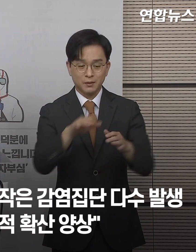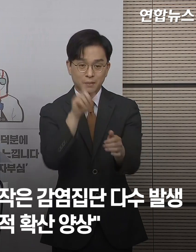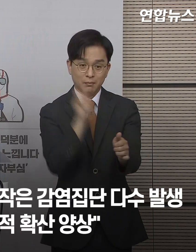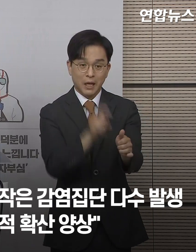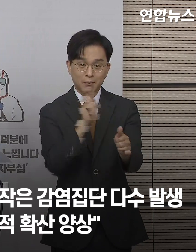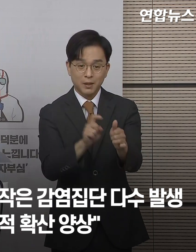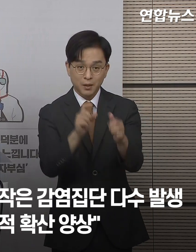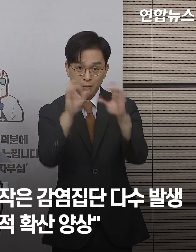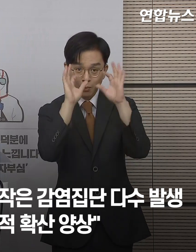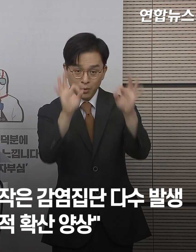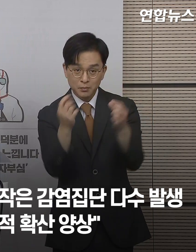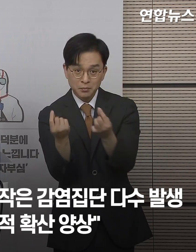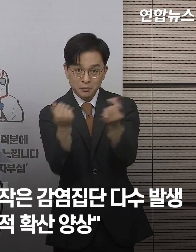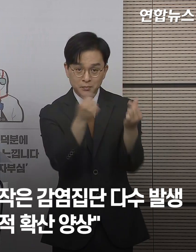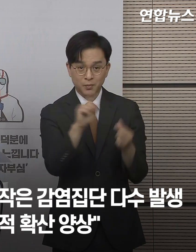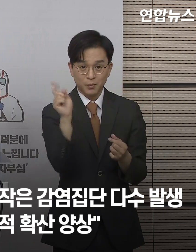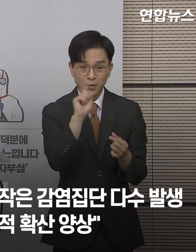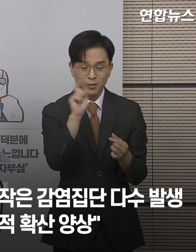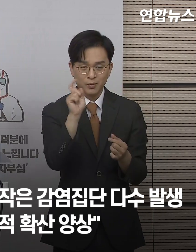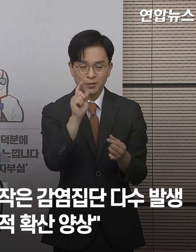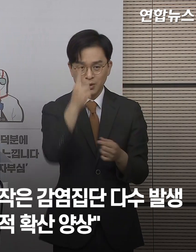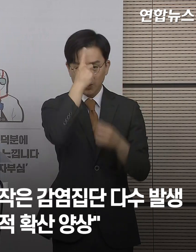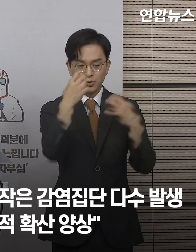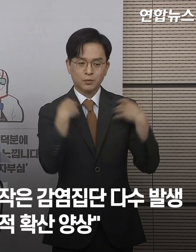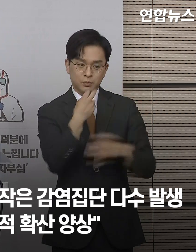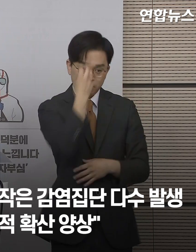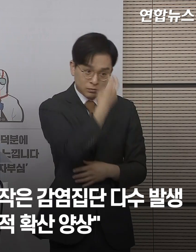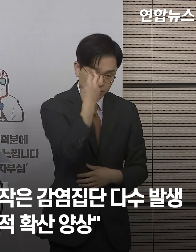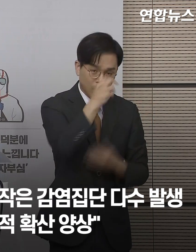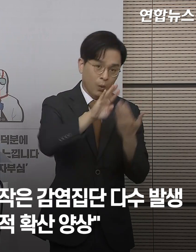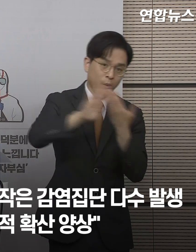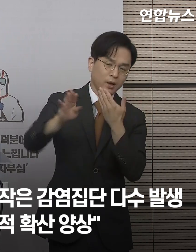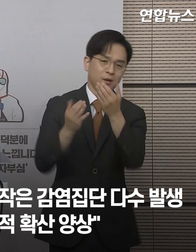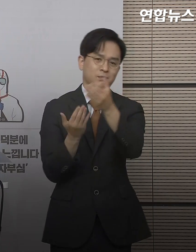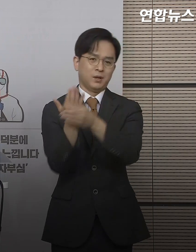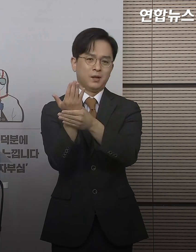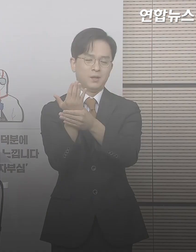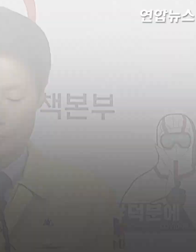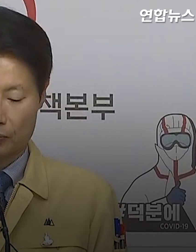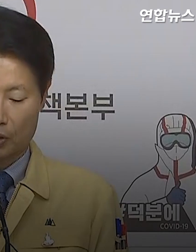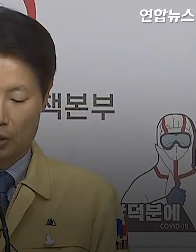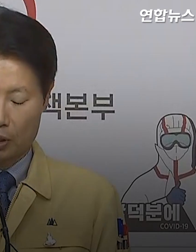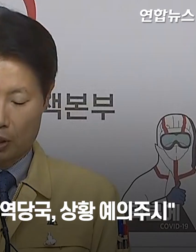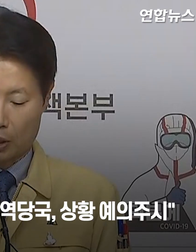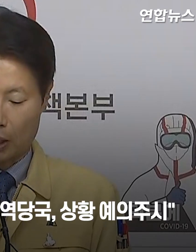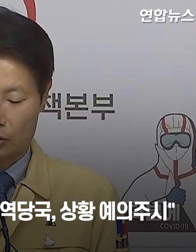어렵고 방역수칙 준수가 미흡했던 문제점들이 나타나고 있습니다.